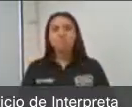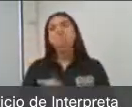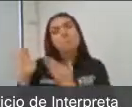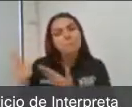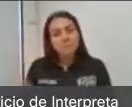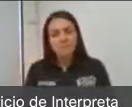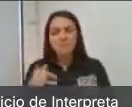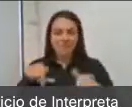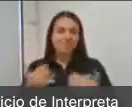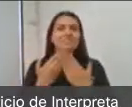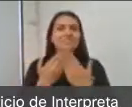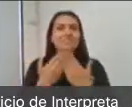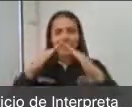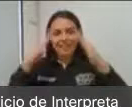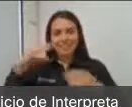Casa.